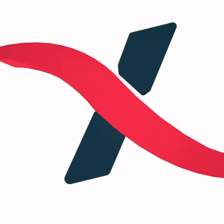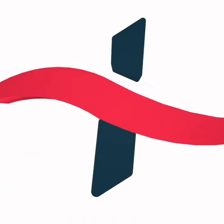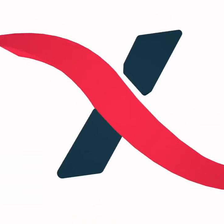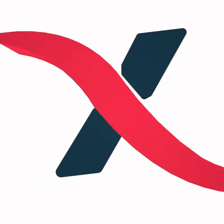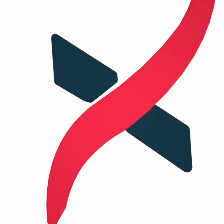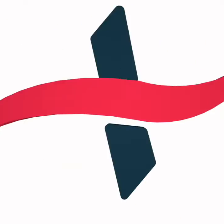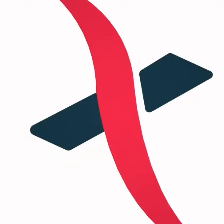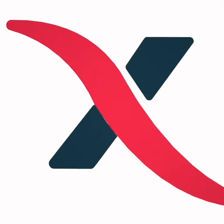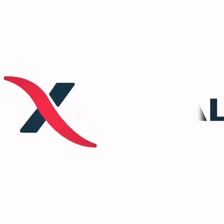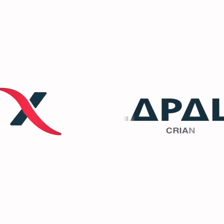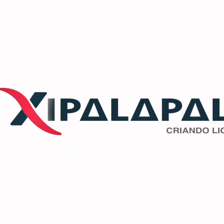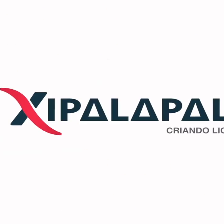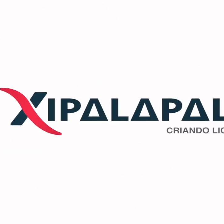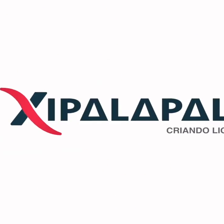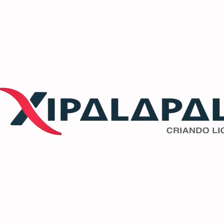Xibalabala Info, edição 9 de fevereiro.